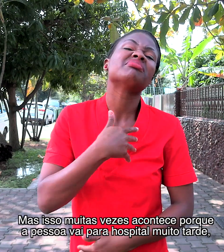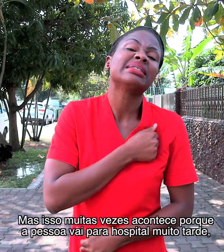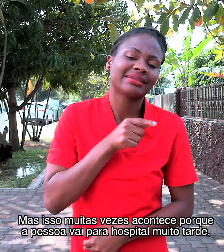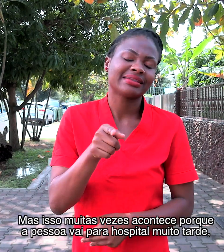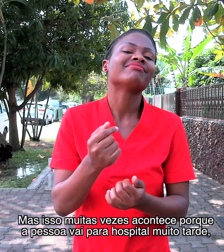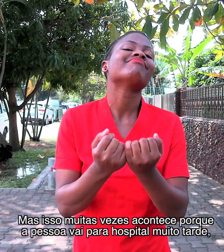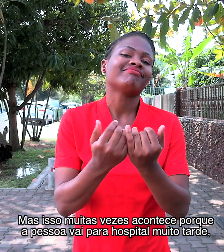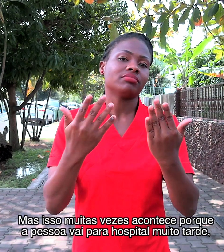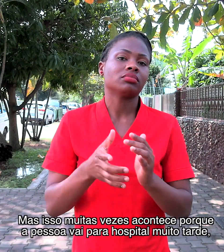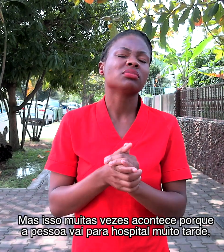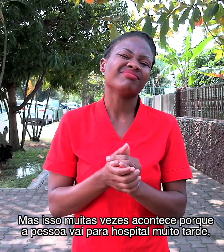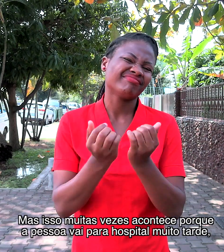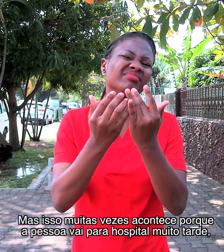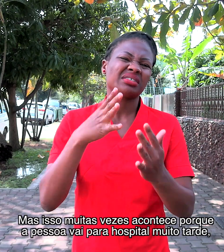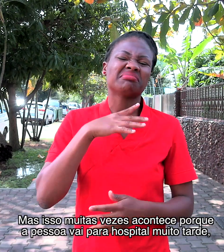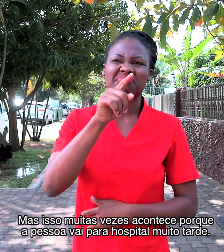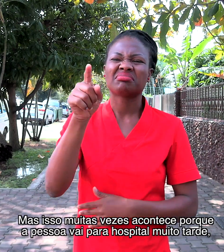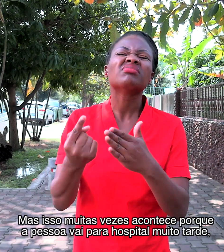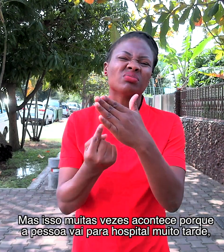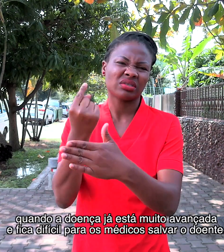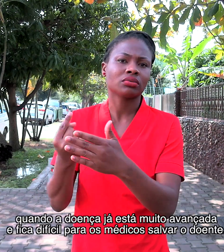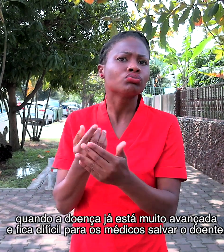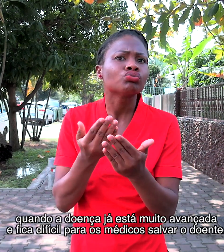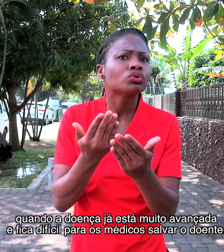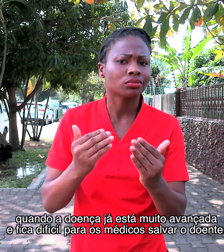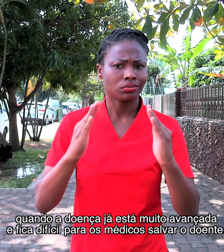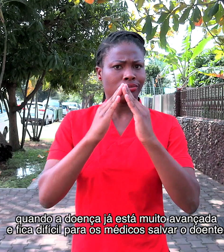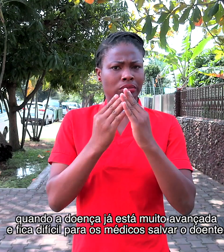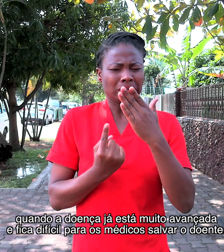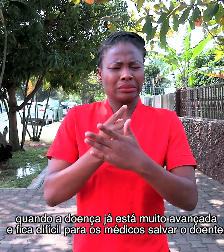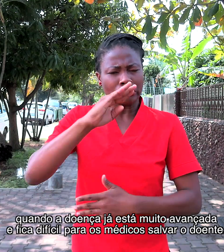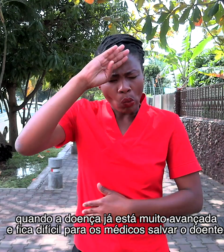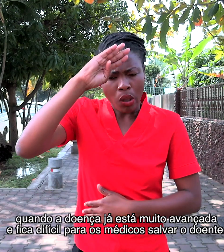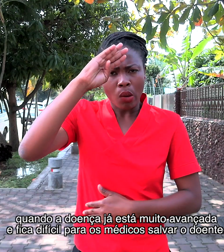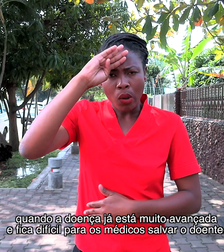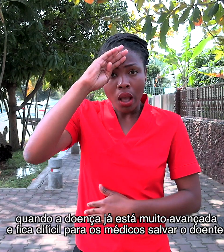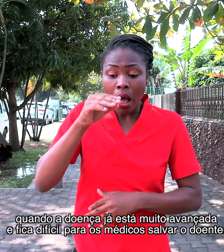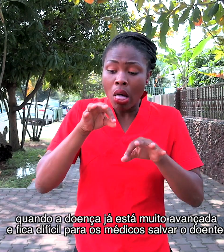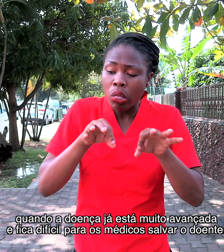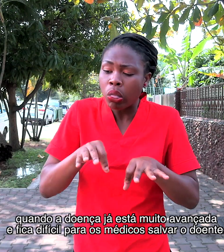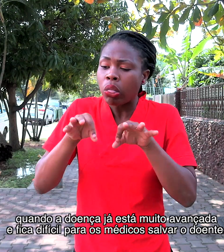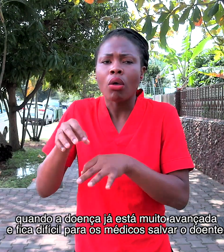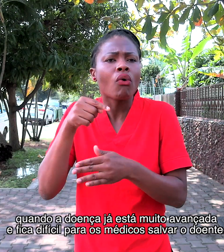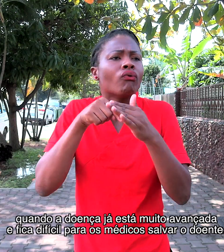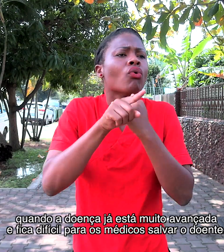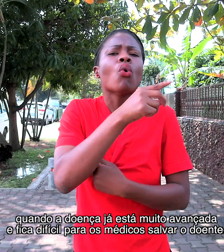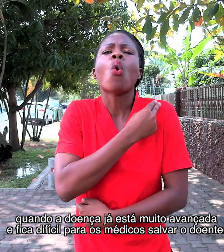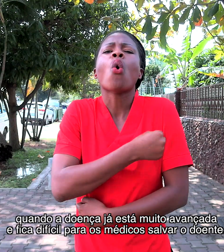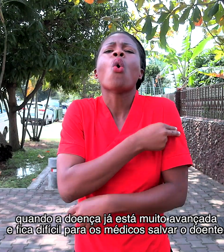a pessoa vai para o hospital muito tarde, quando a doença já está muito avançada e fica difícil para os médicos salvar o doente.